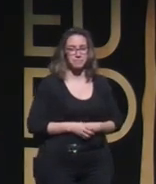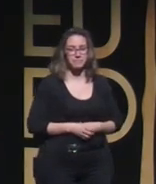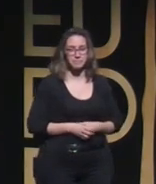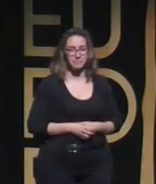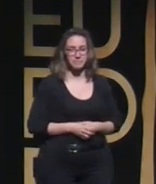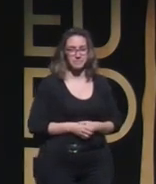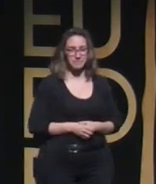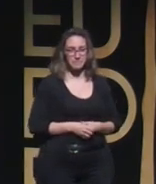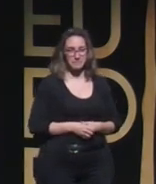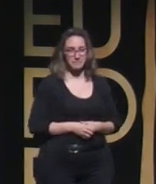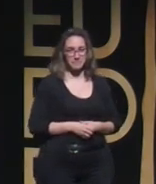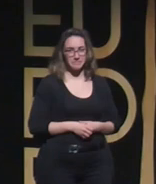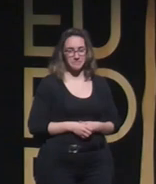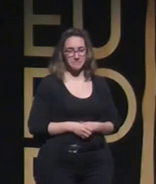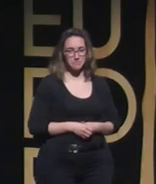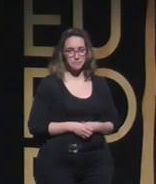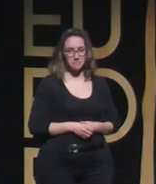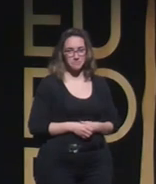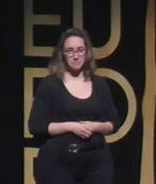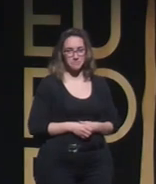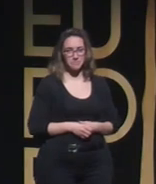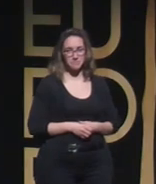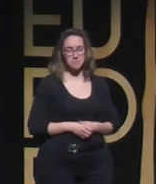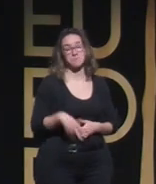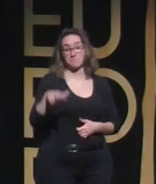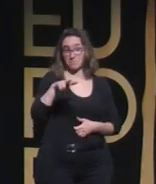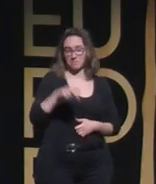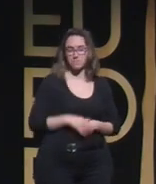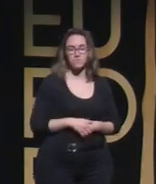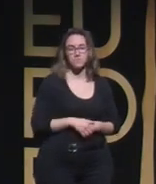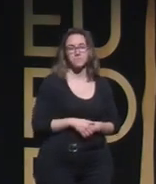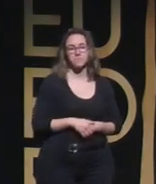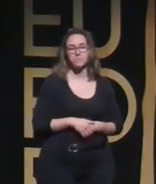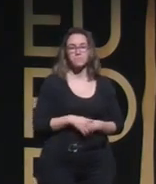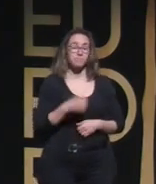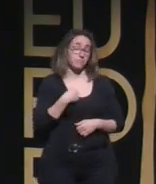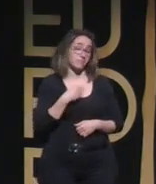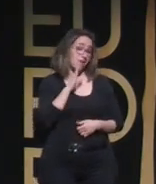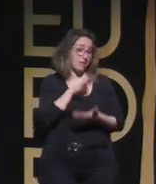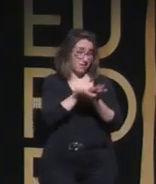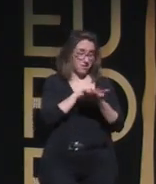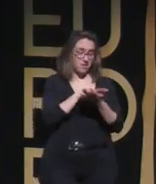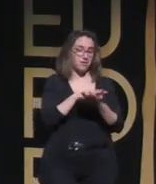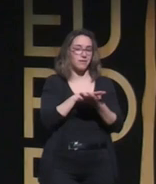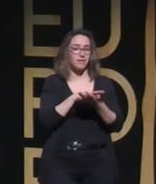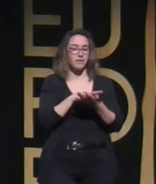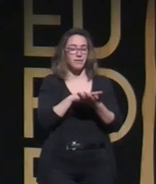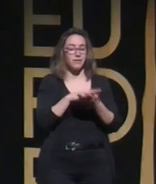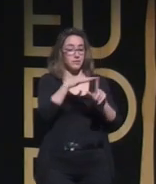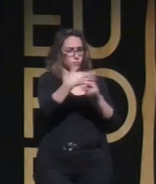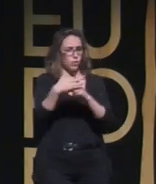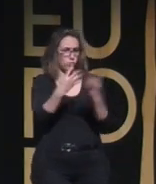arteko aldeagatik. En muchos casos decía que, a pesar de bailar con sus propias